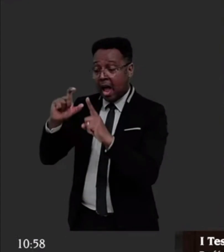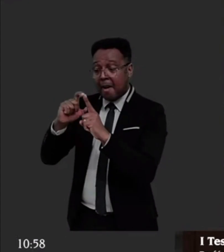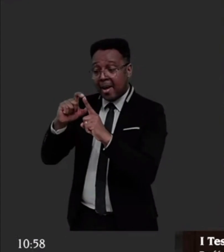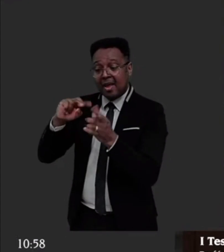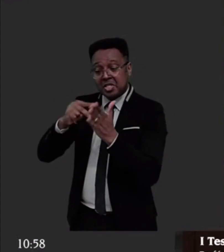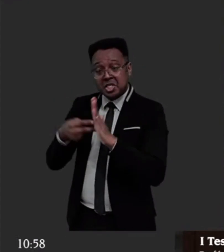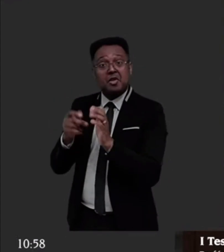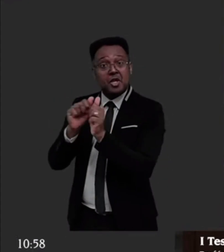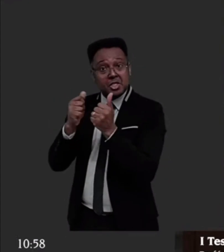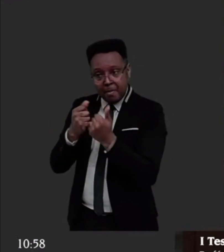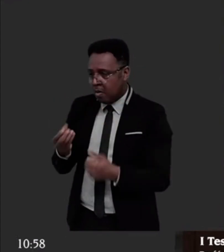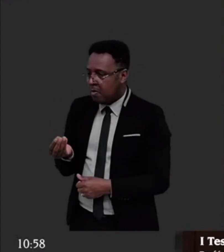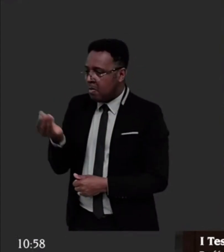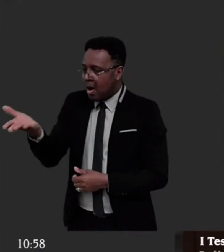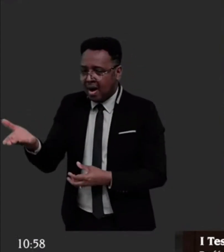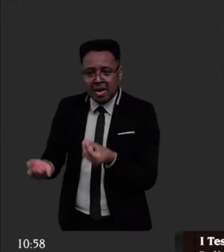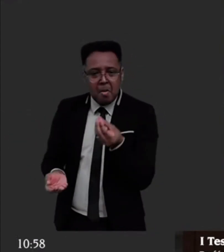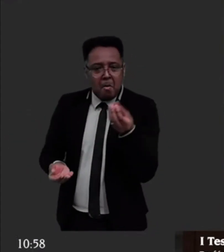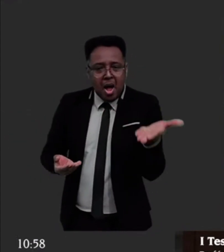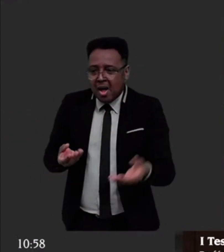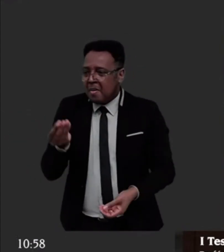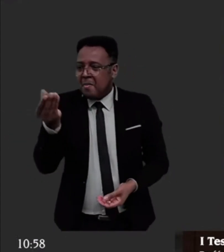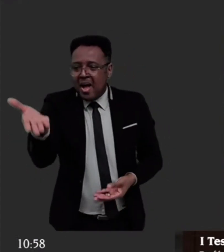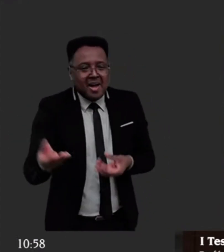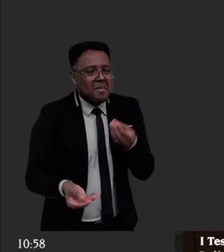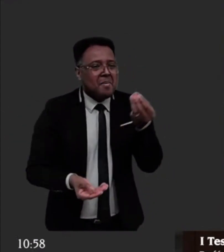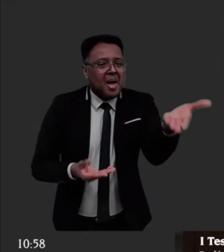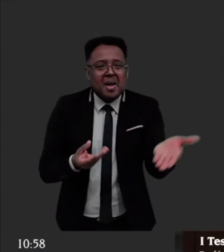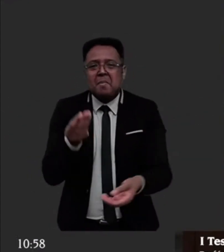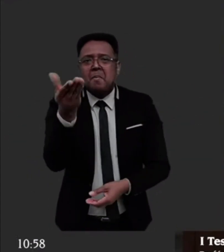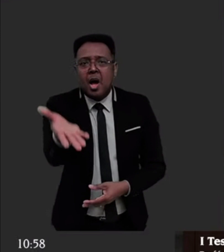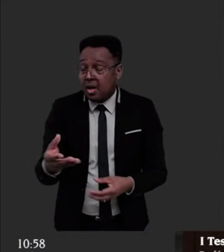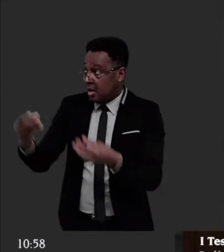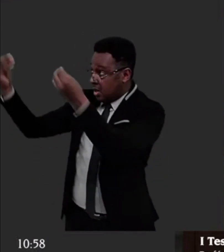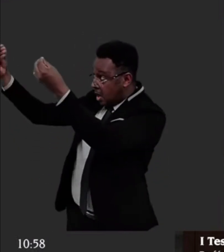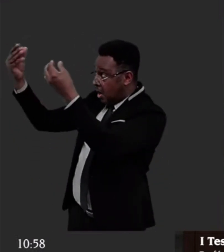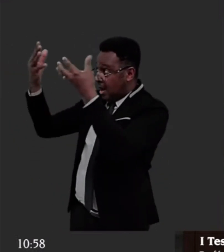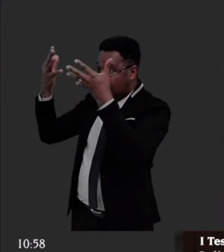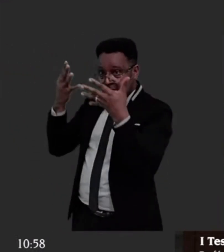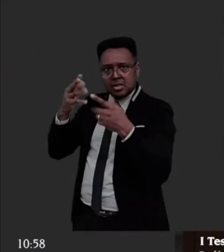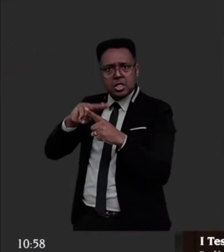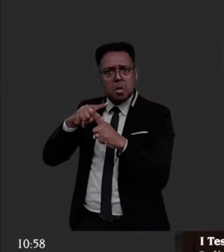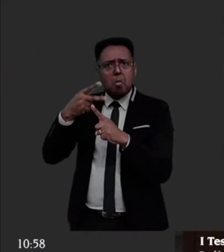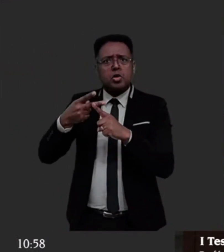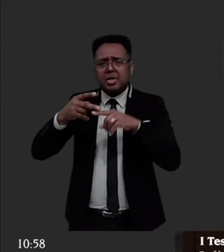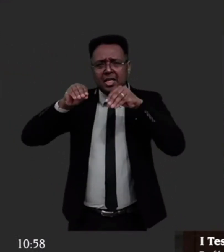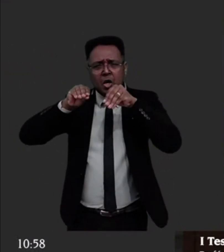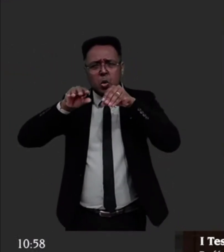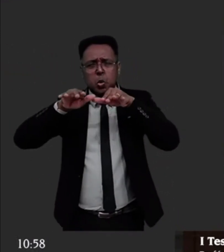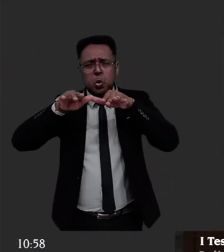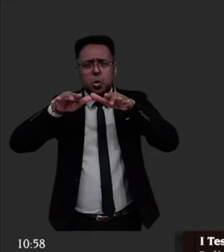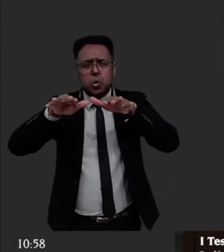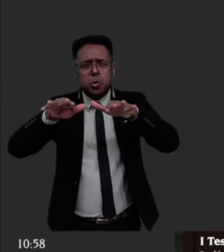todos. Assim seja a graça multiplicada nesta manhã. Se a graça for multiplicada e a paz